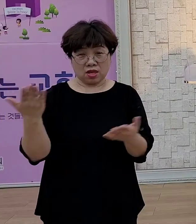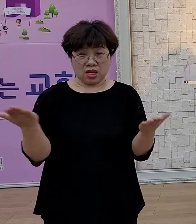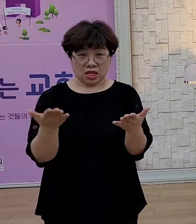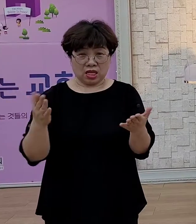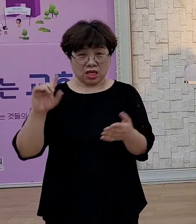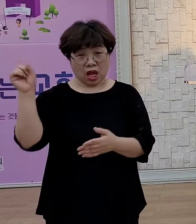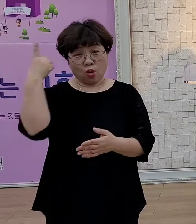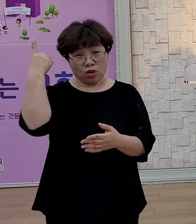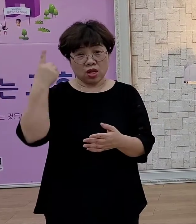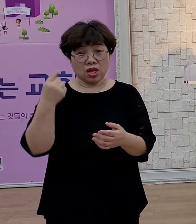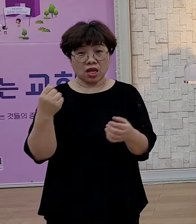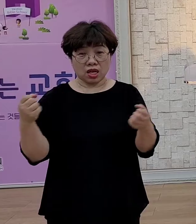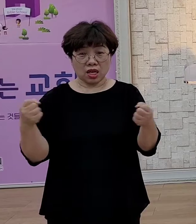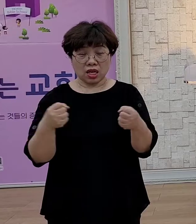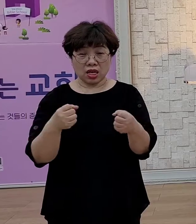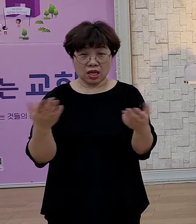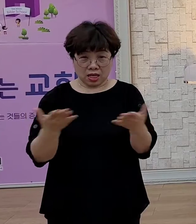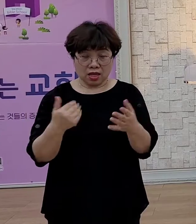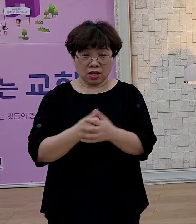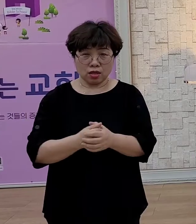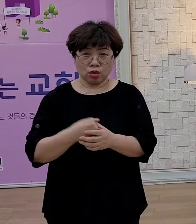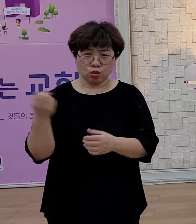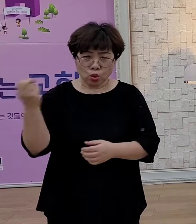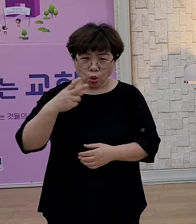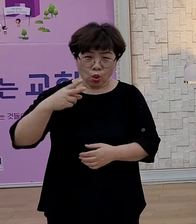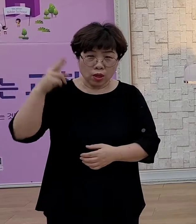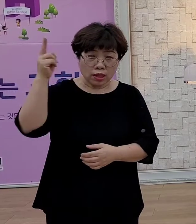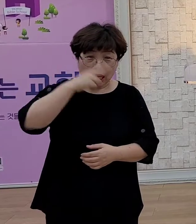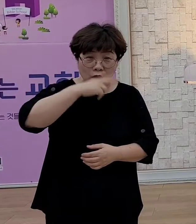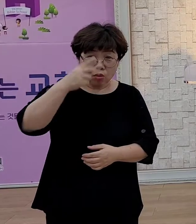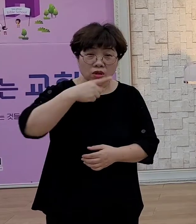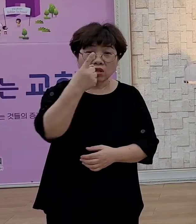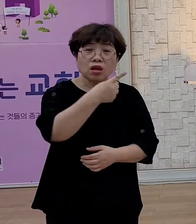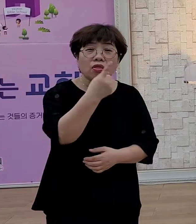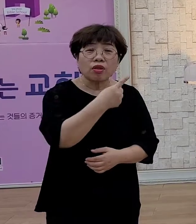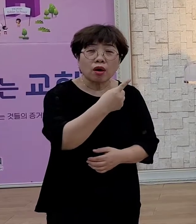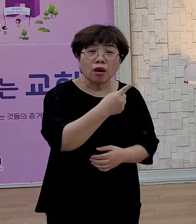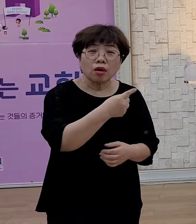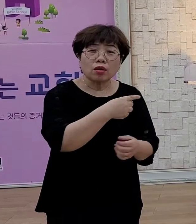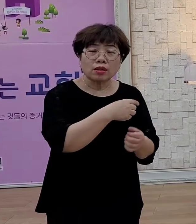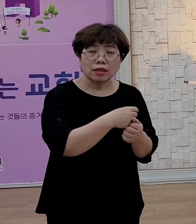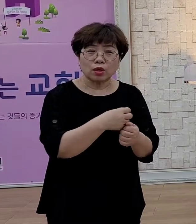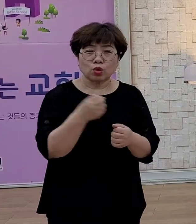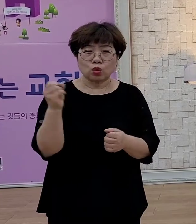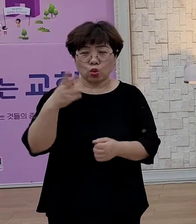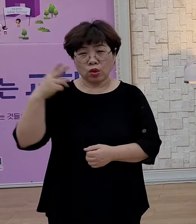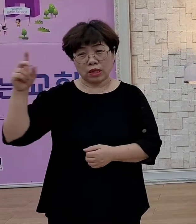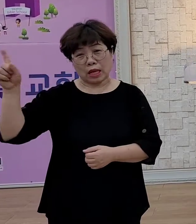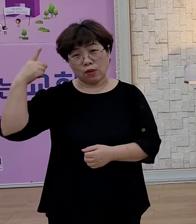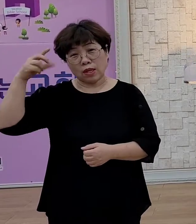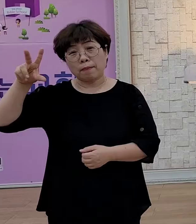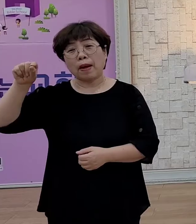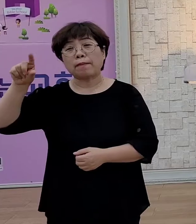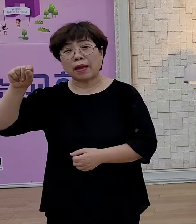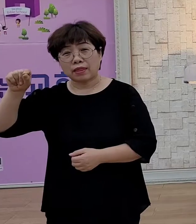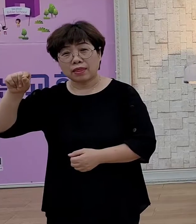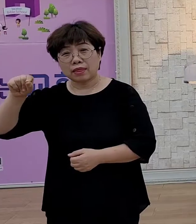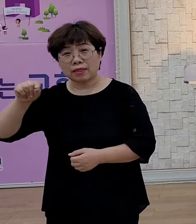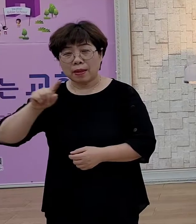사울은 천천히고 다윗은 만만이다. 이런 말이 이때부터 나온